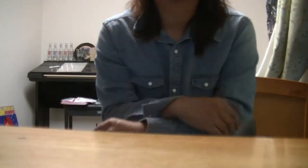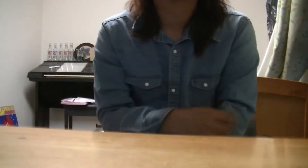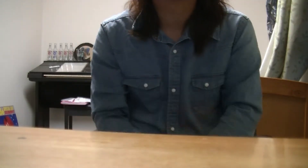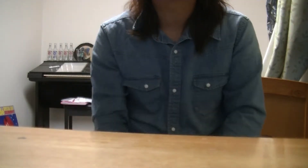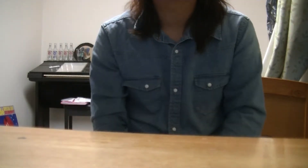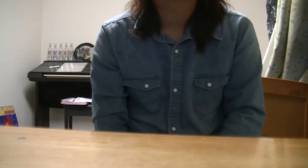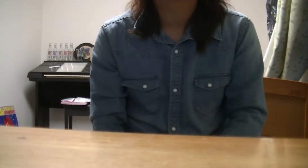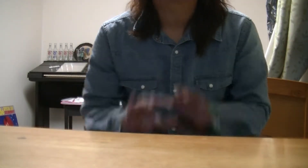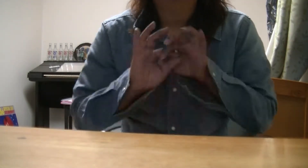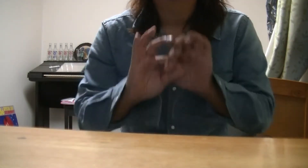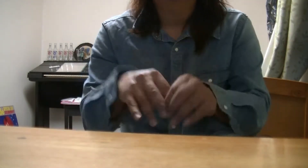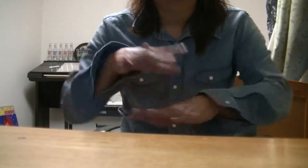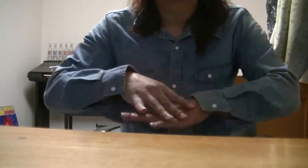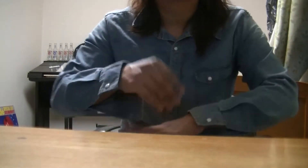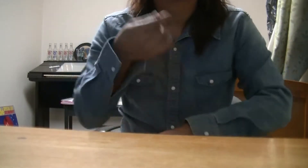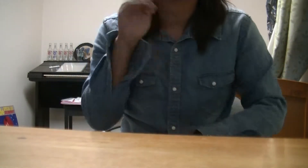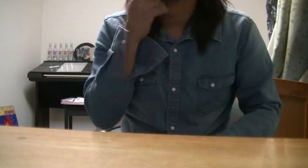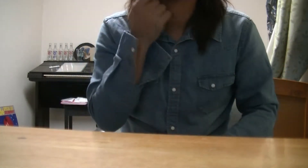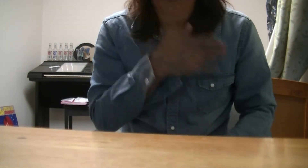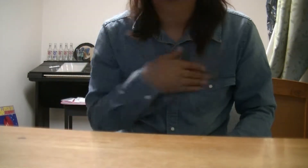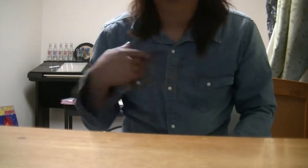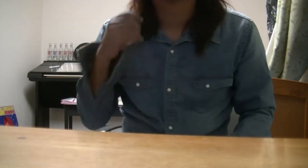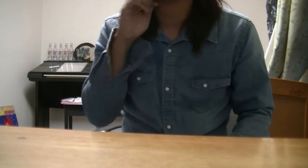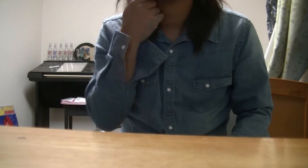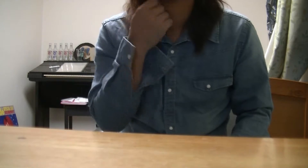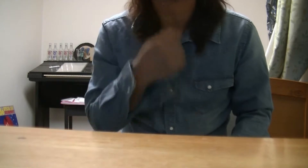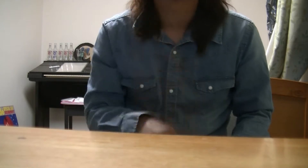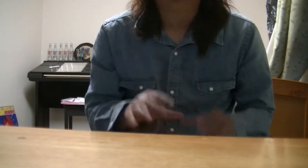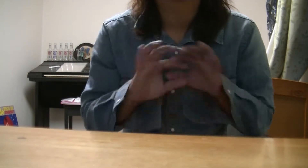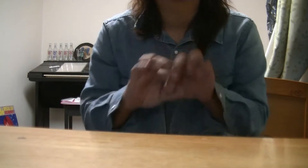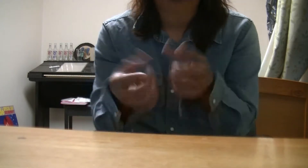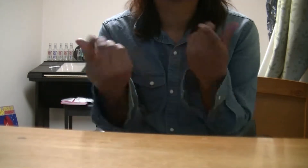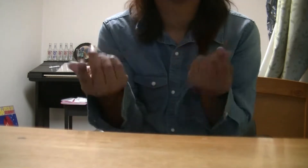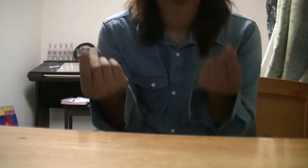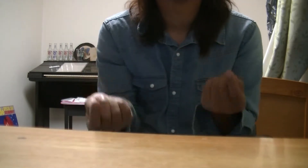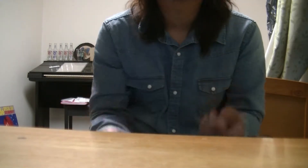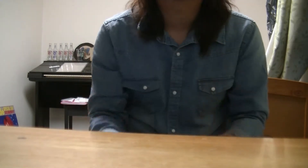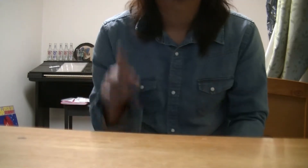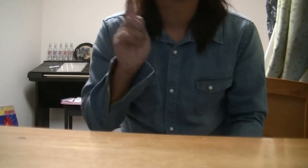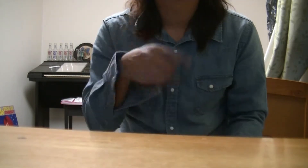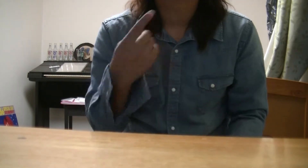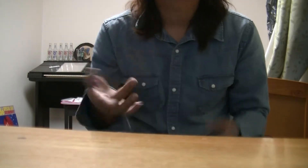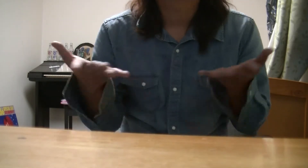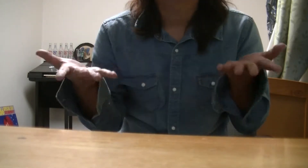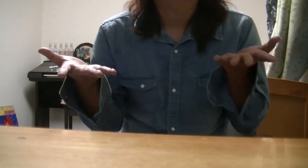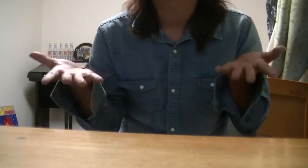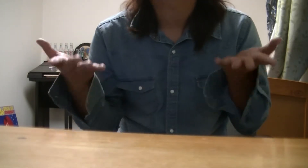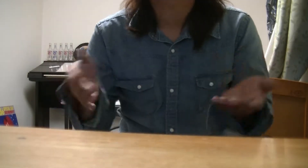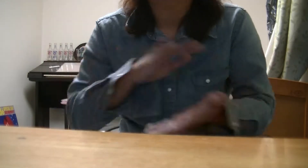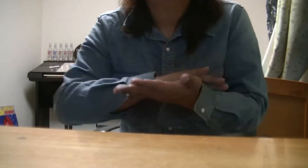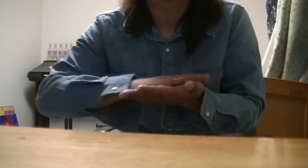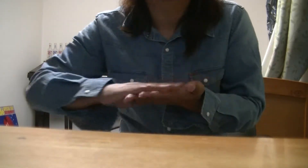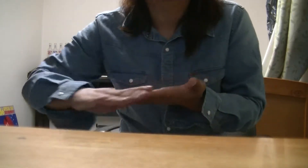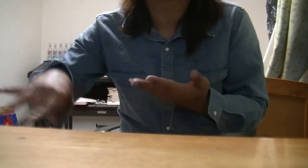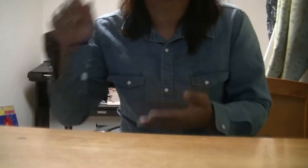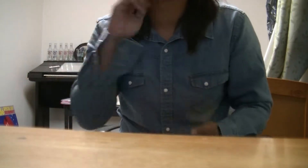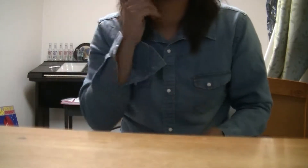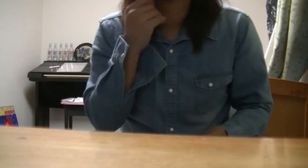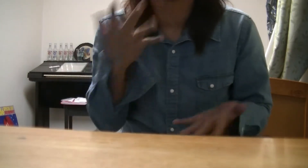だって最初からできないもん。そうですよ、最初から人前ですんごく上手に喋れる、できない